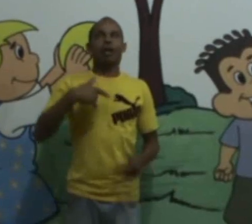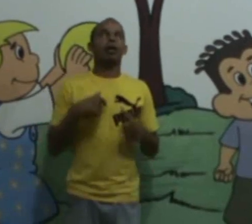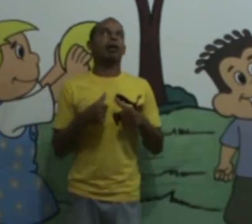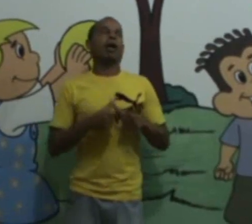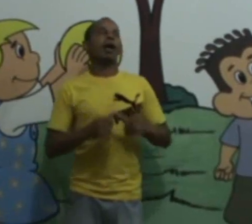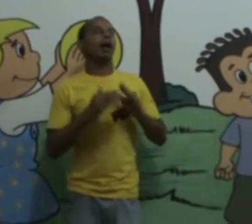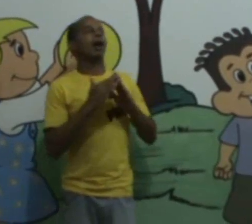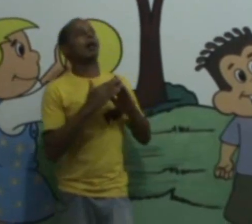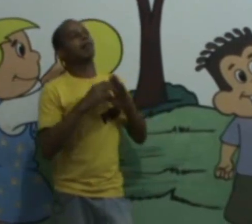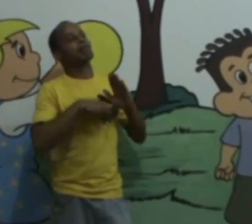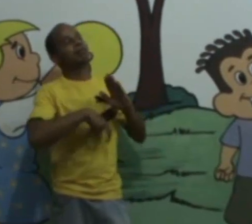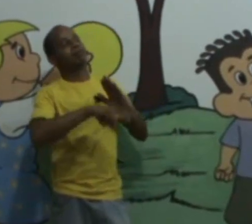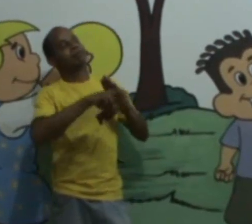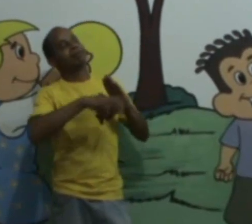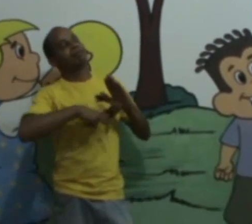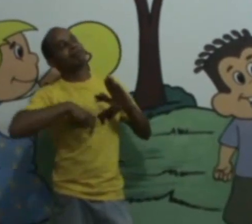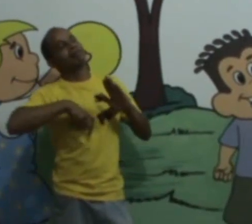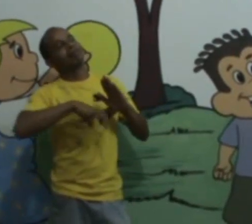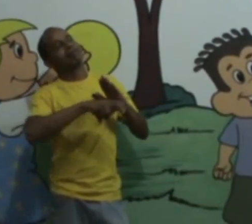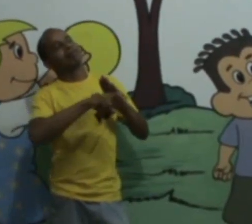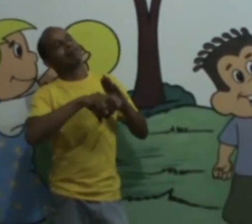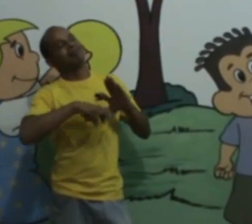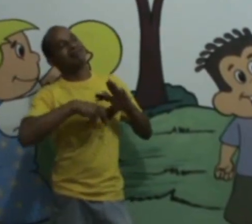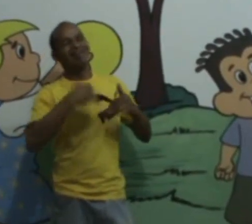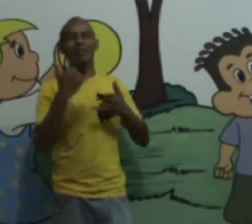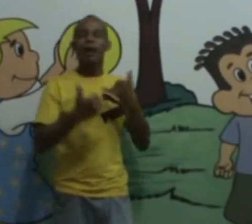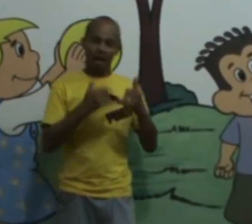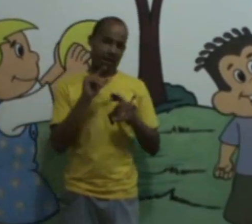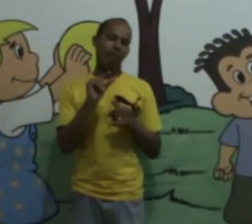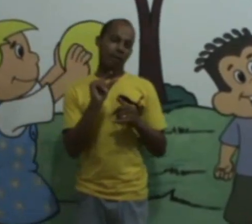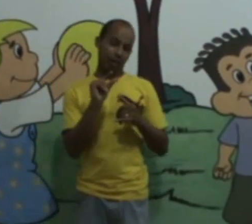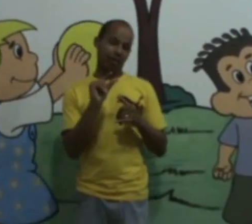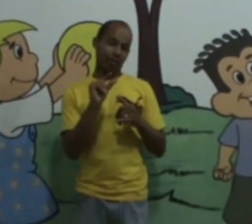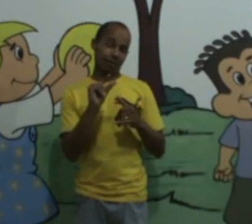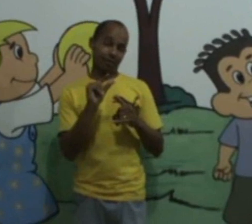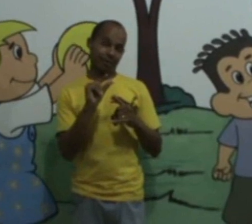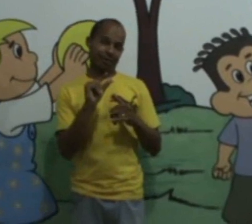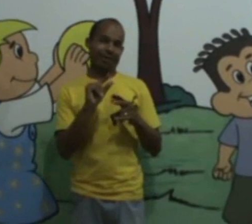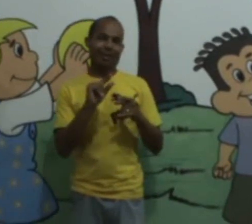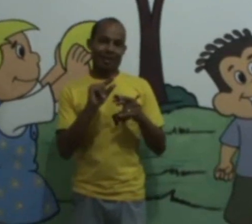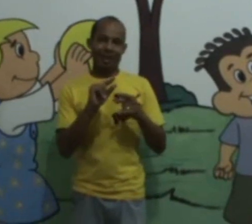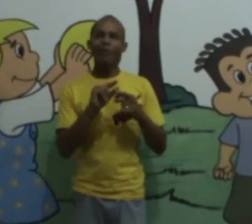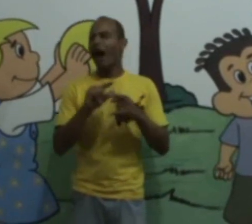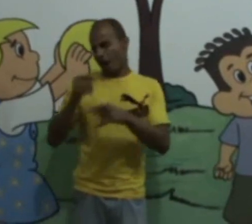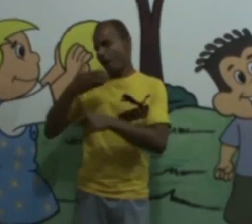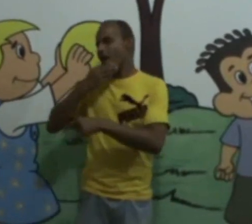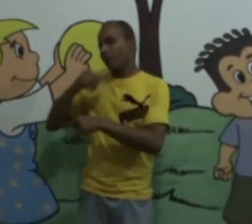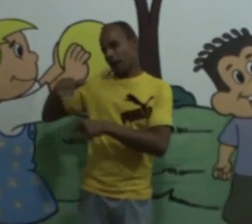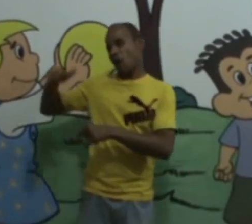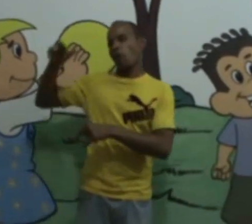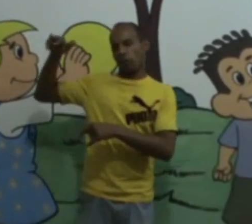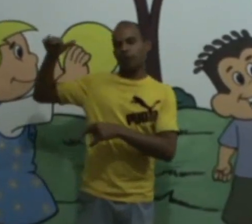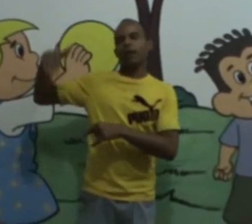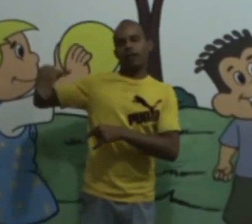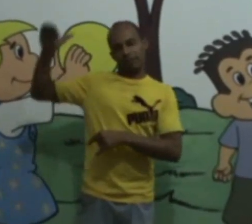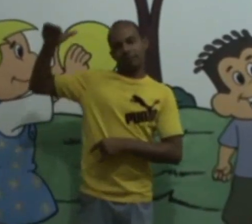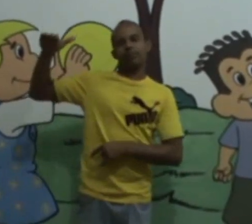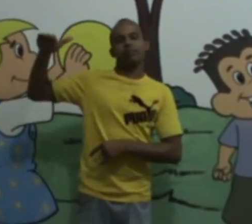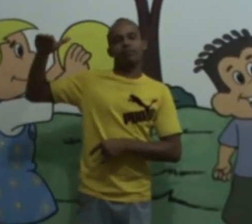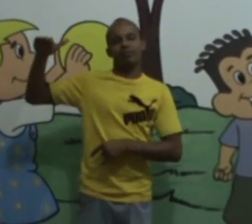ter 6 anos eu ficava em casa, sem fazer nada. Brincava um pouco, mas meus irmãos